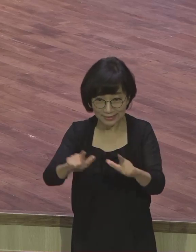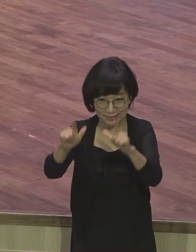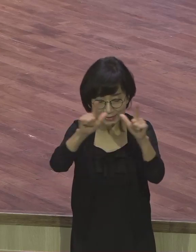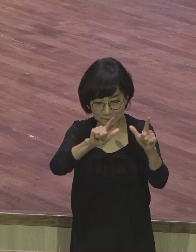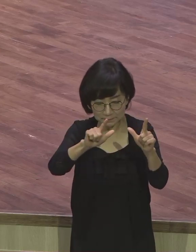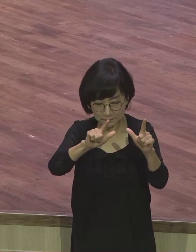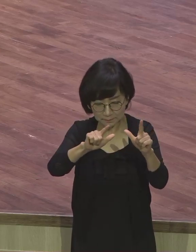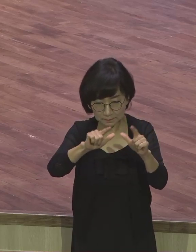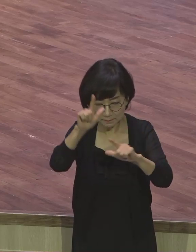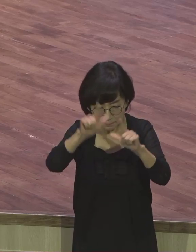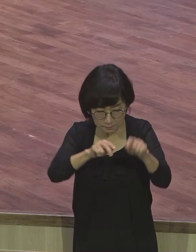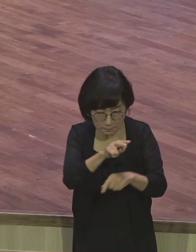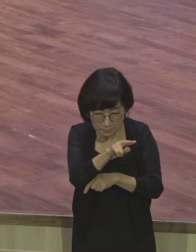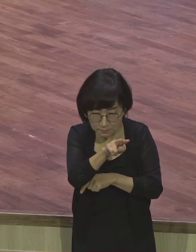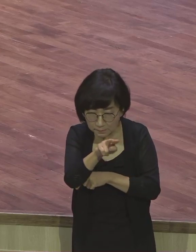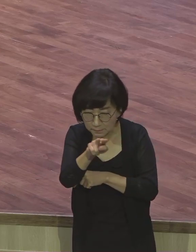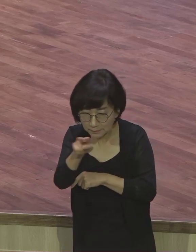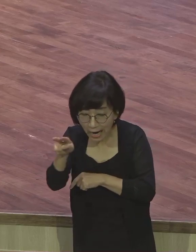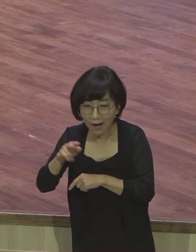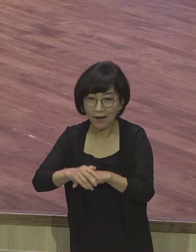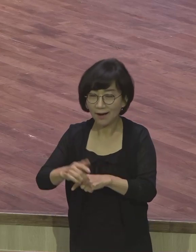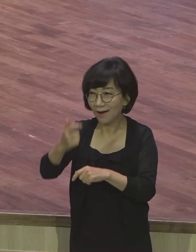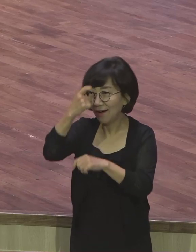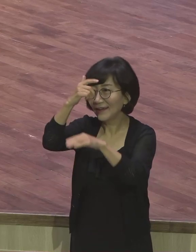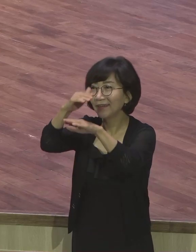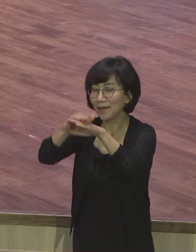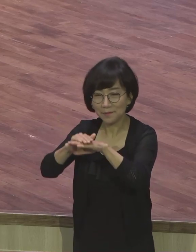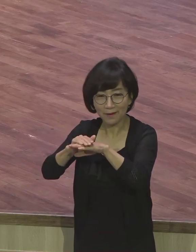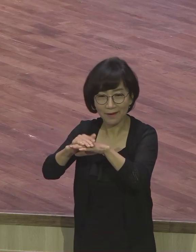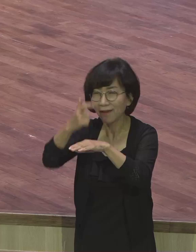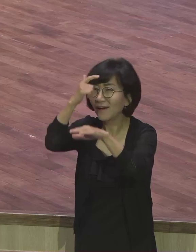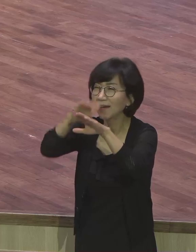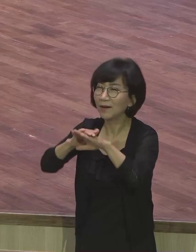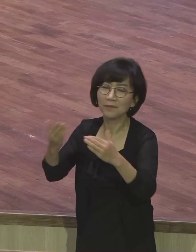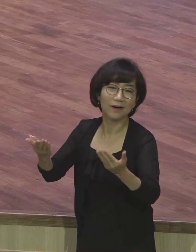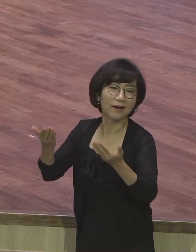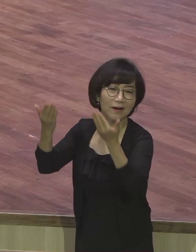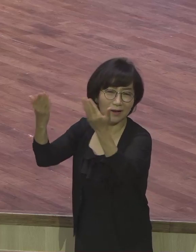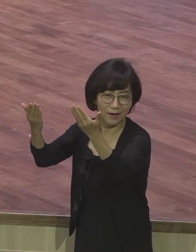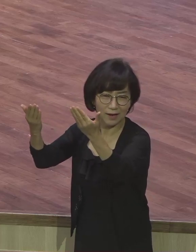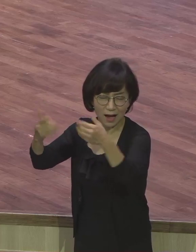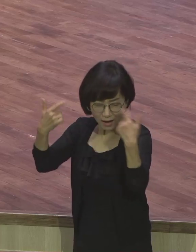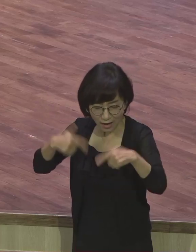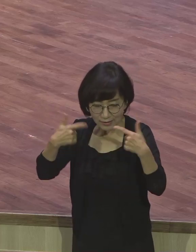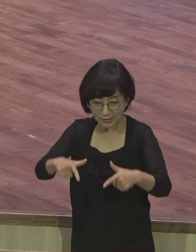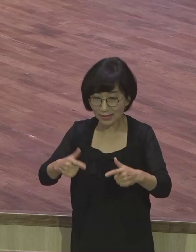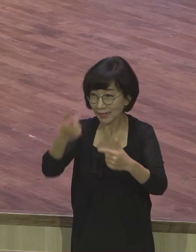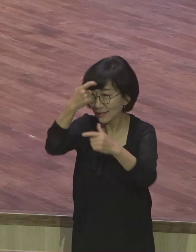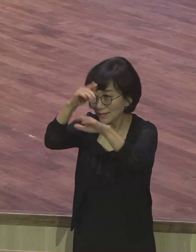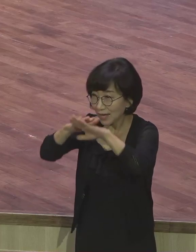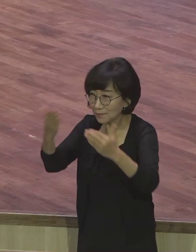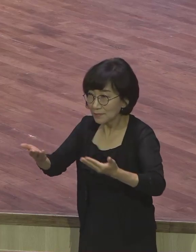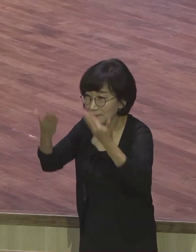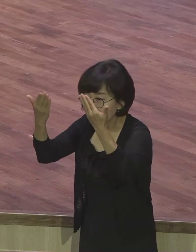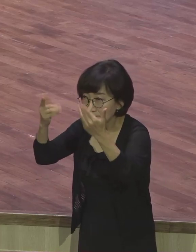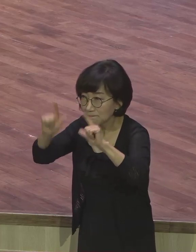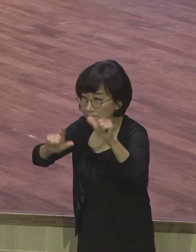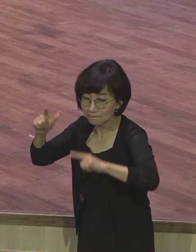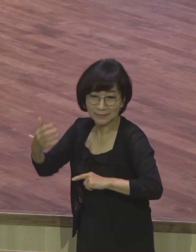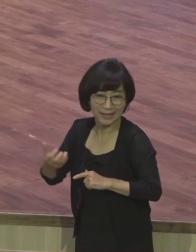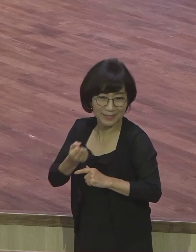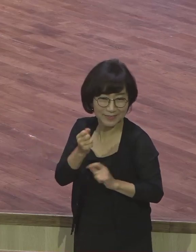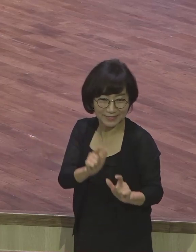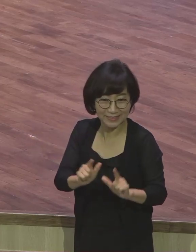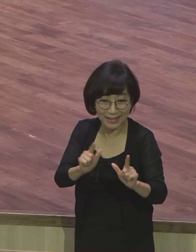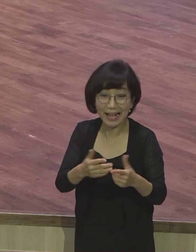살아라. 평소 때삶 속에서도 예배를 드리는 것처럼 살아라. 늘 하나님의 자녀는